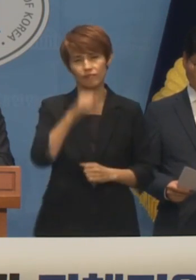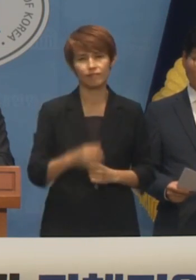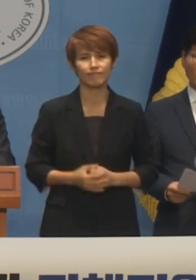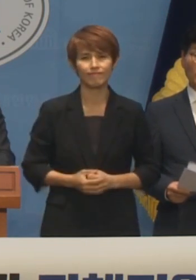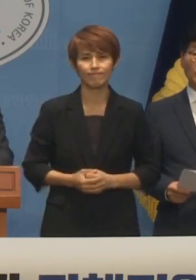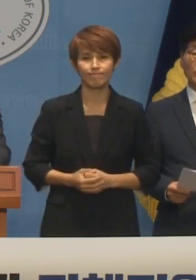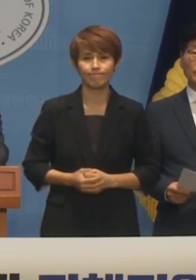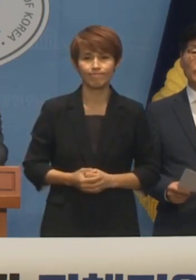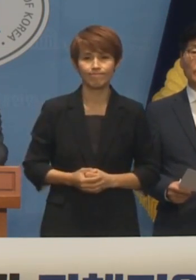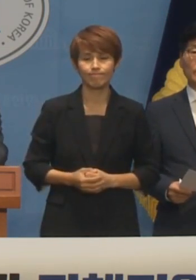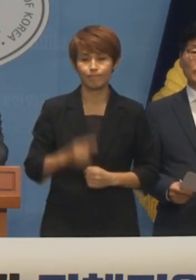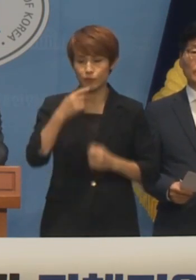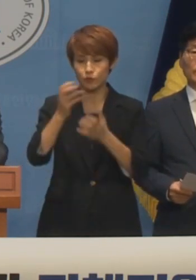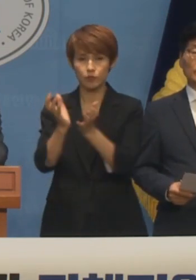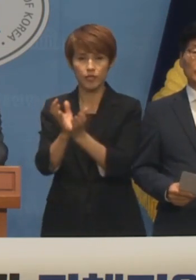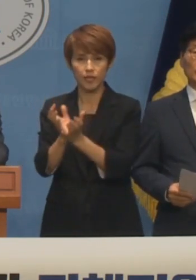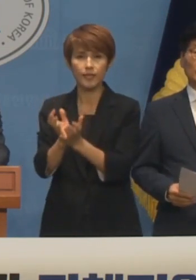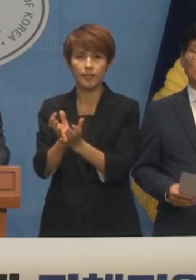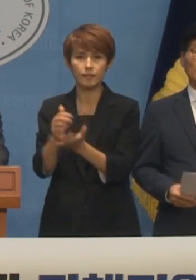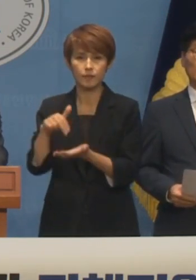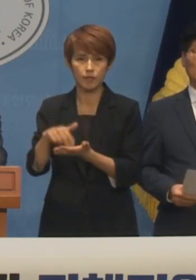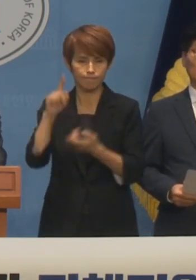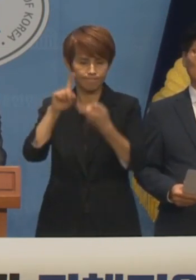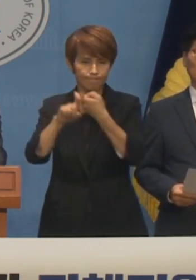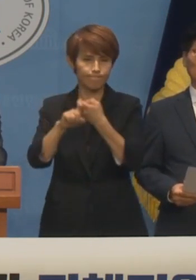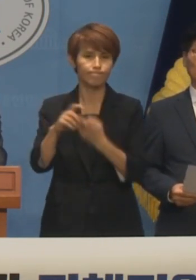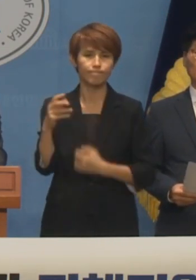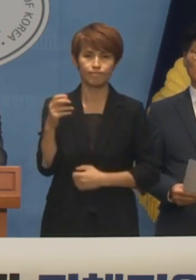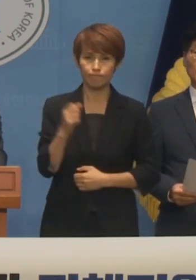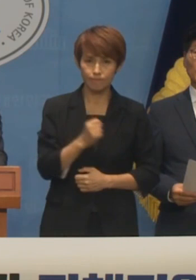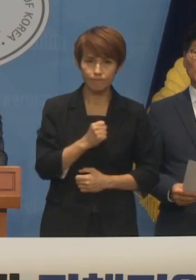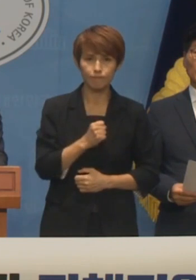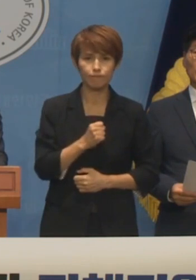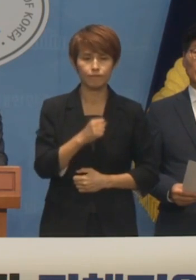이 문제에 대해서 더불어민주당 계속적으로 관심을 갖고